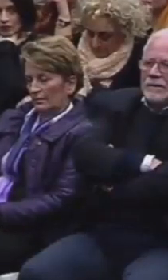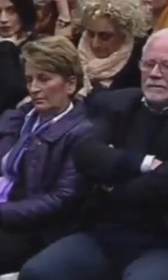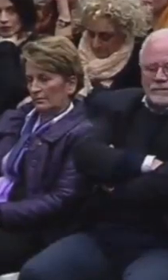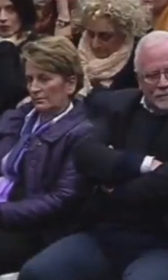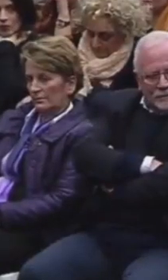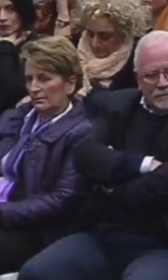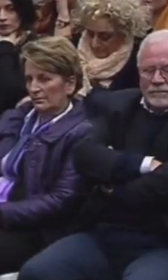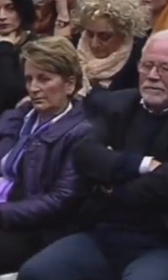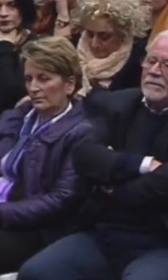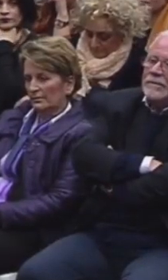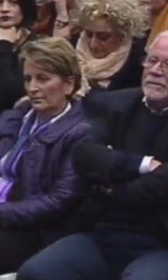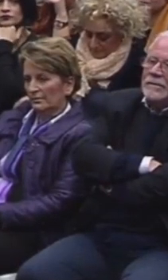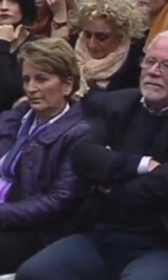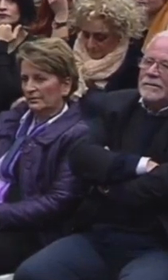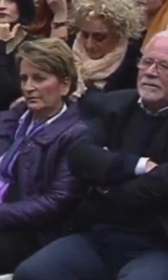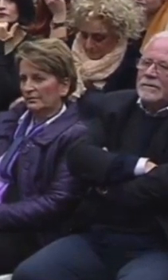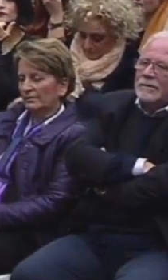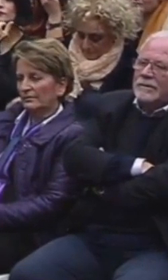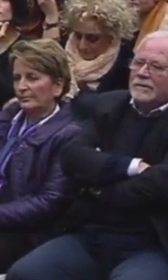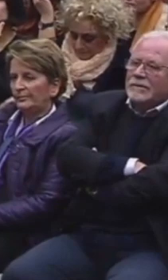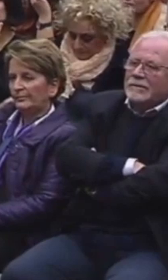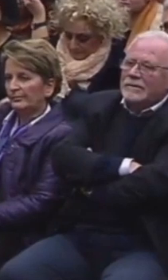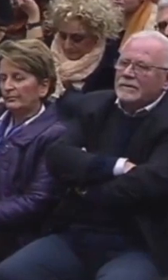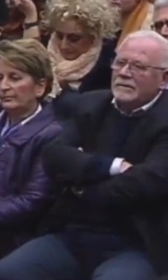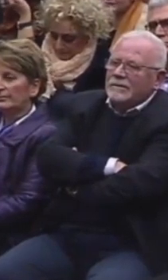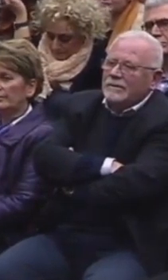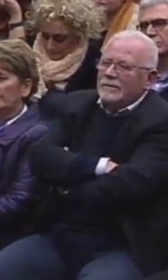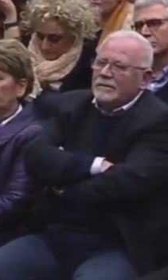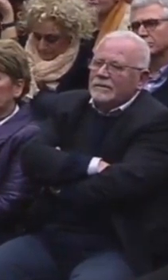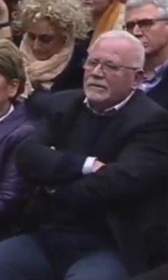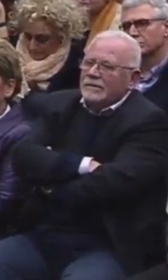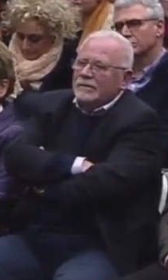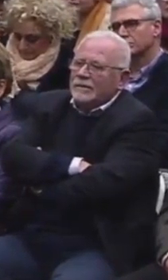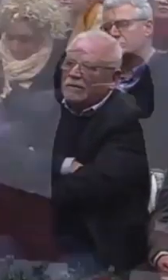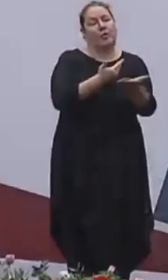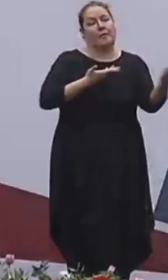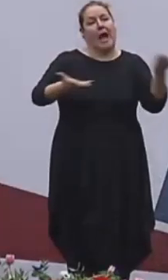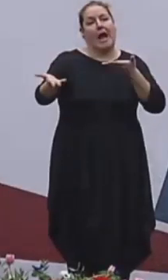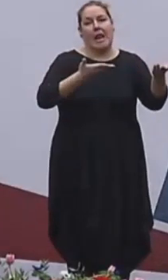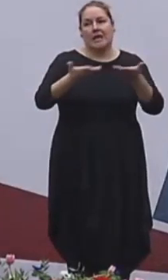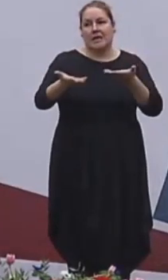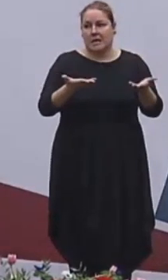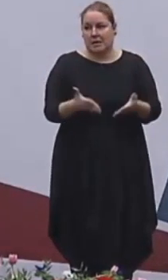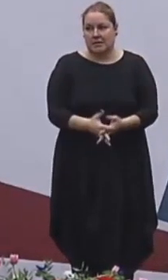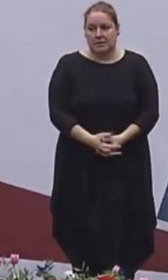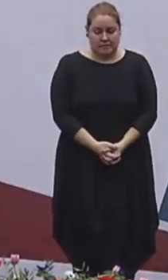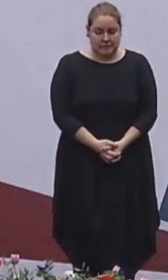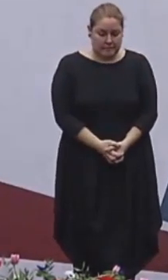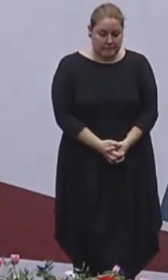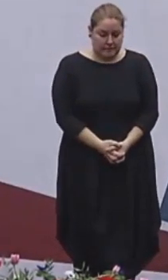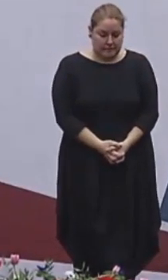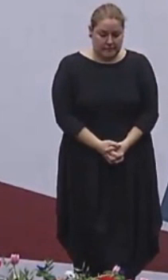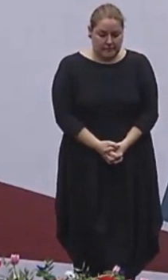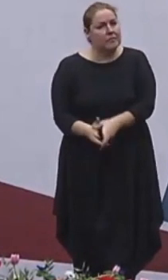Στα μέτρα αυτά εντάχθηκαν και οι δικαιούχοι του κοινωνικού εισοδήματος αλληλεγγύης. Ίδια είναι